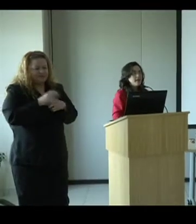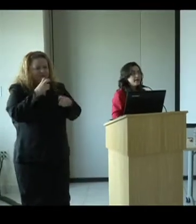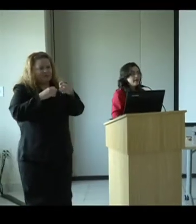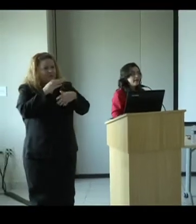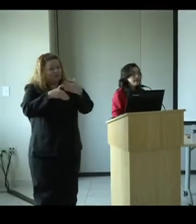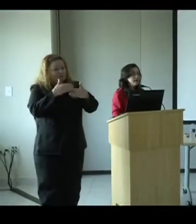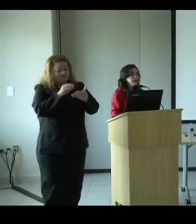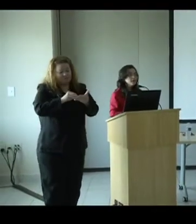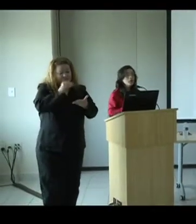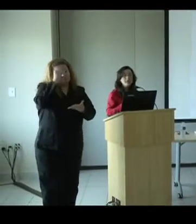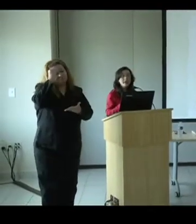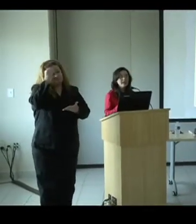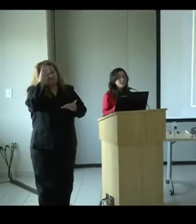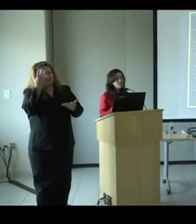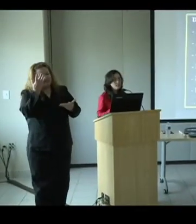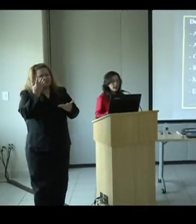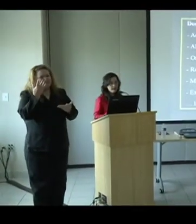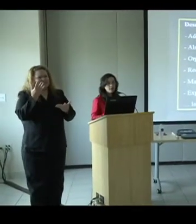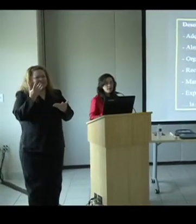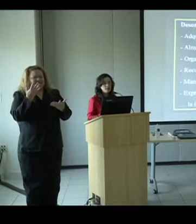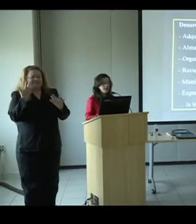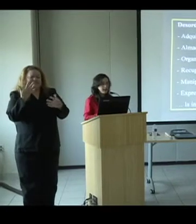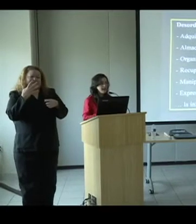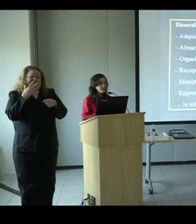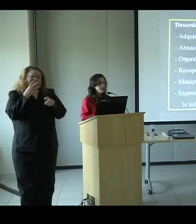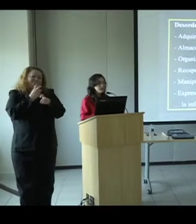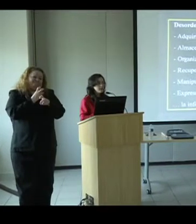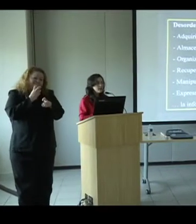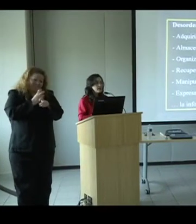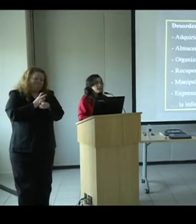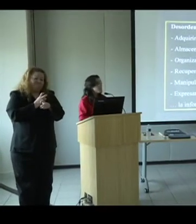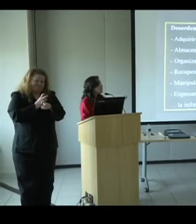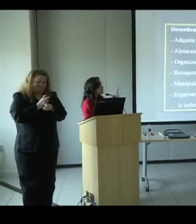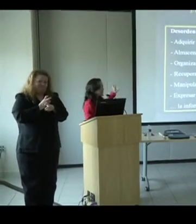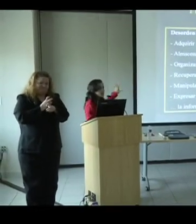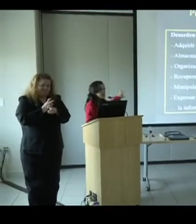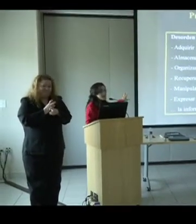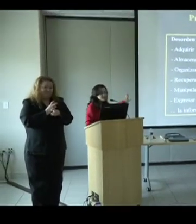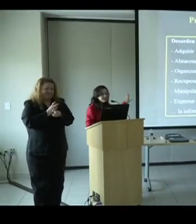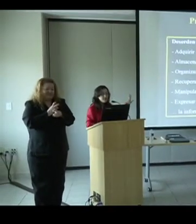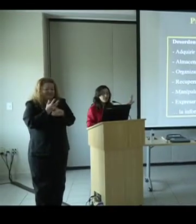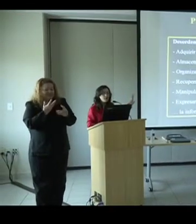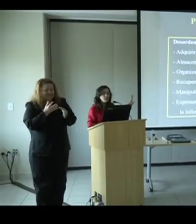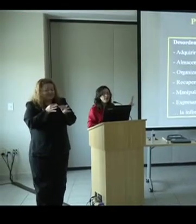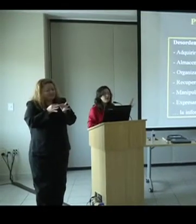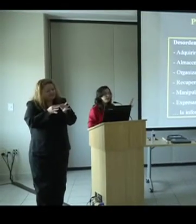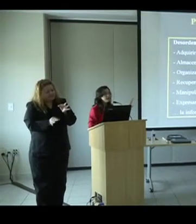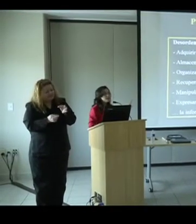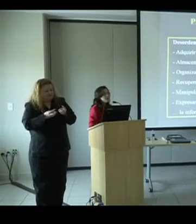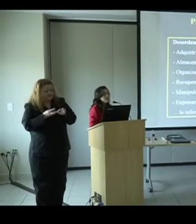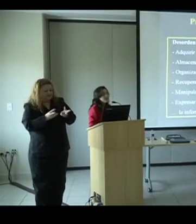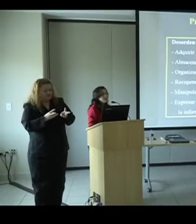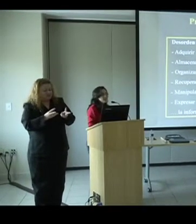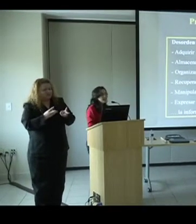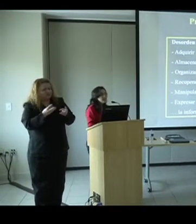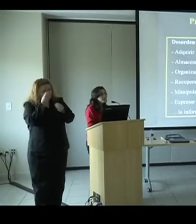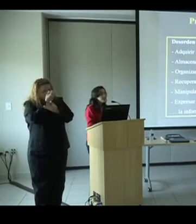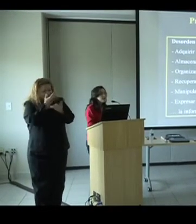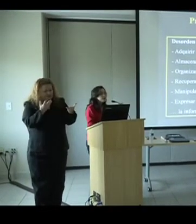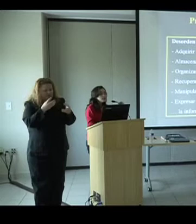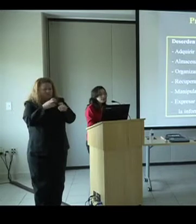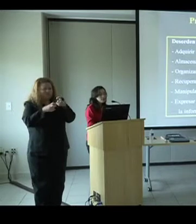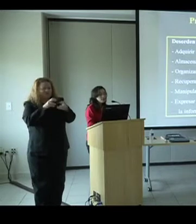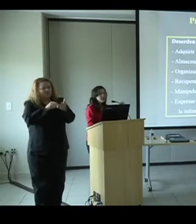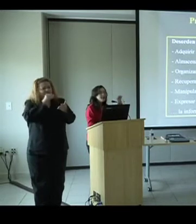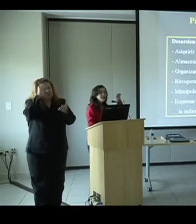de aprendizaje son bien complejos créanme y de manera sencilla ya puedo decirles que un problema de aprendizaje